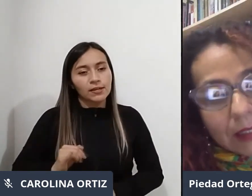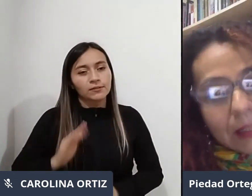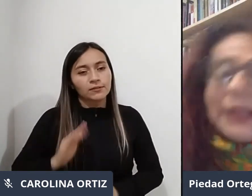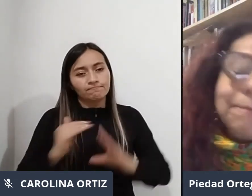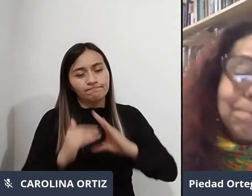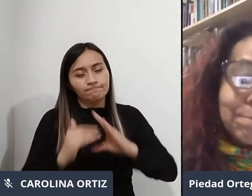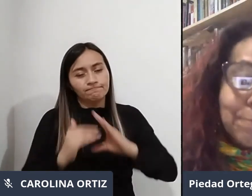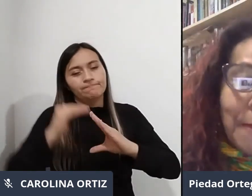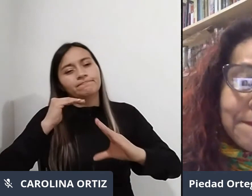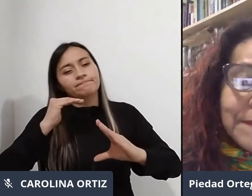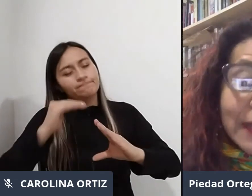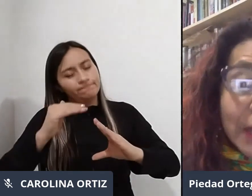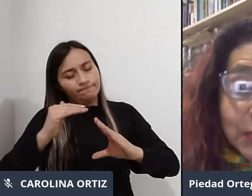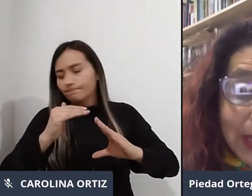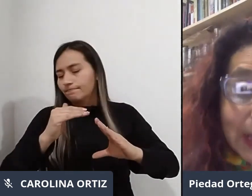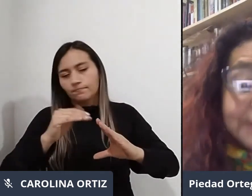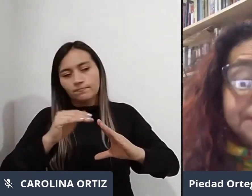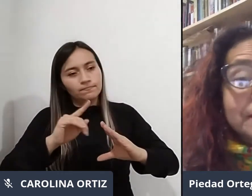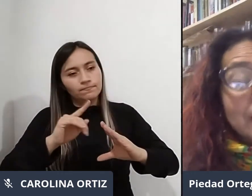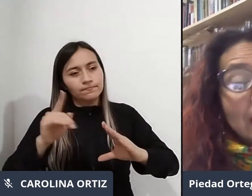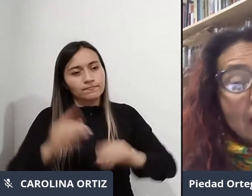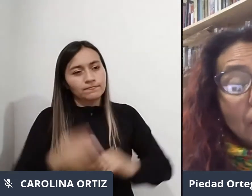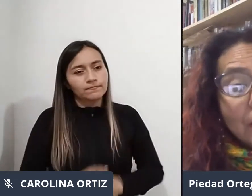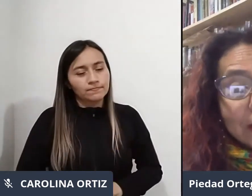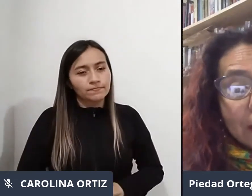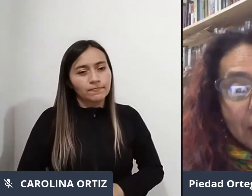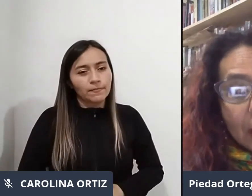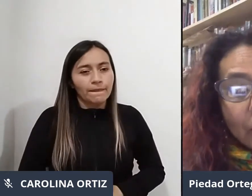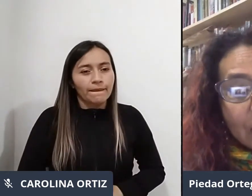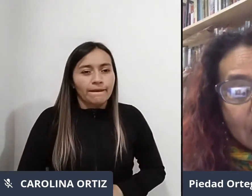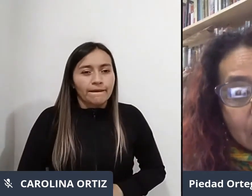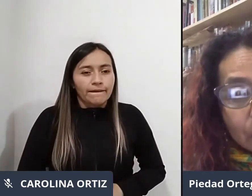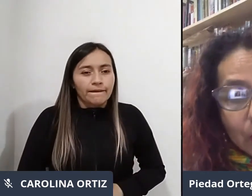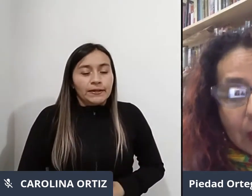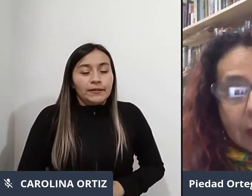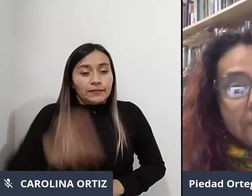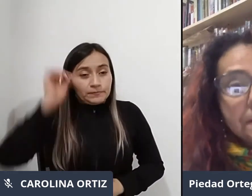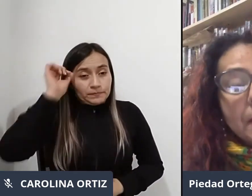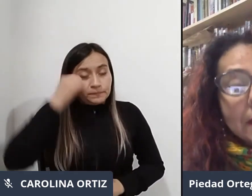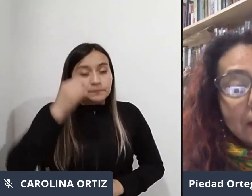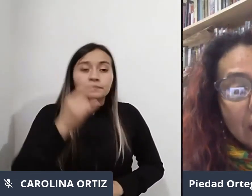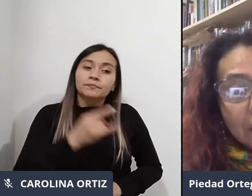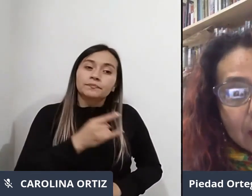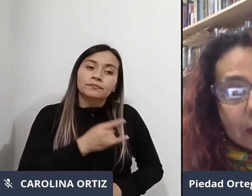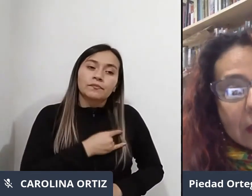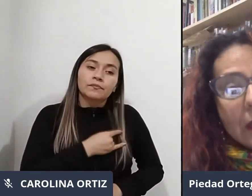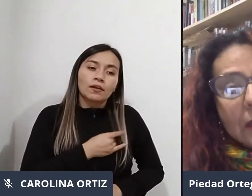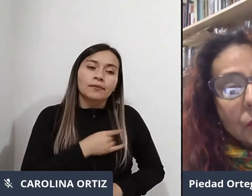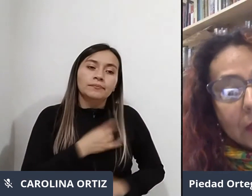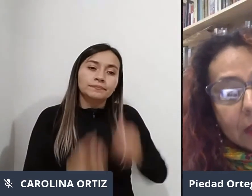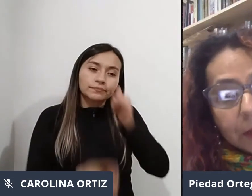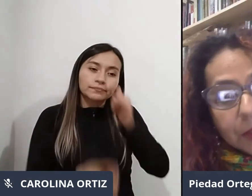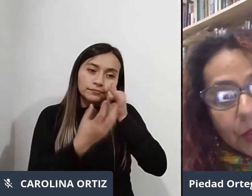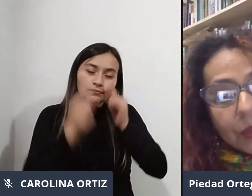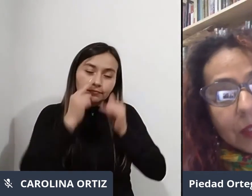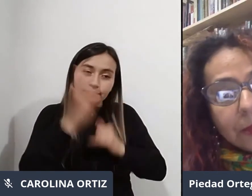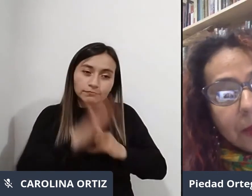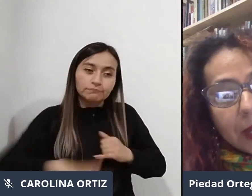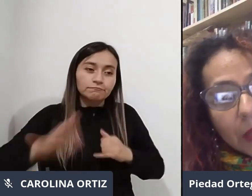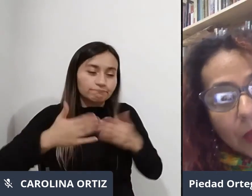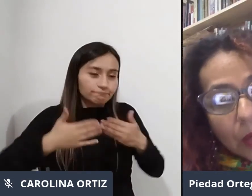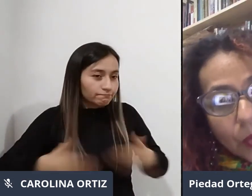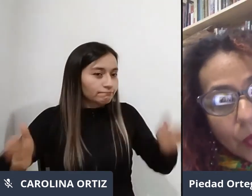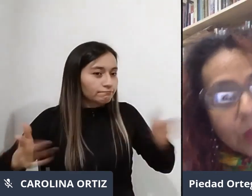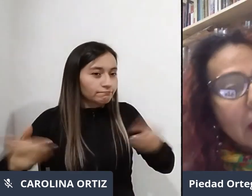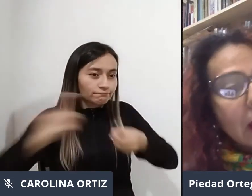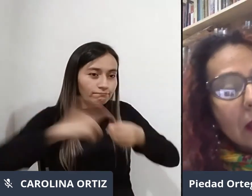también recordar que la Universidad Pedagógica Nacional tiene abiertas sus inscripciones para la